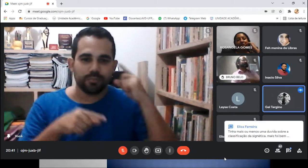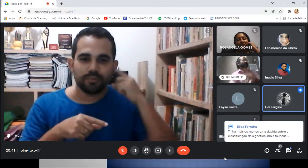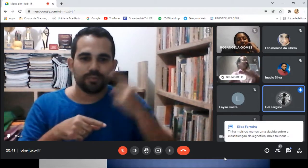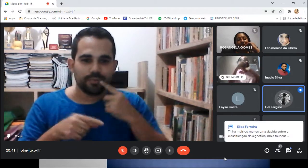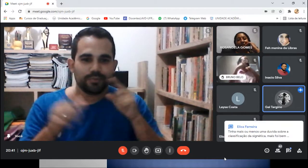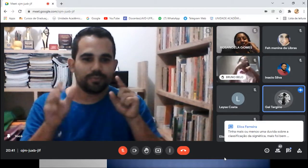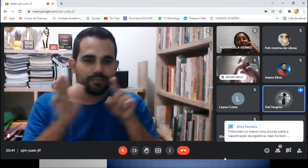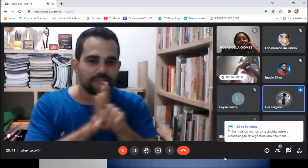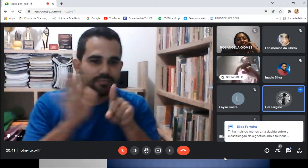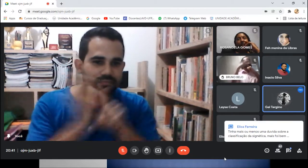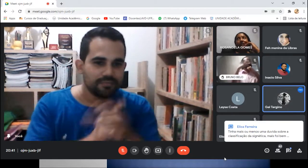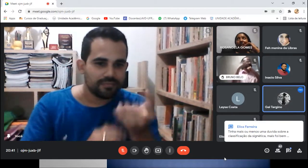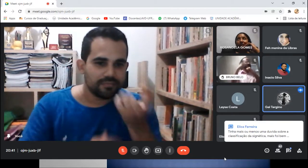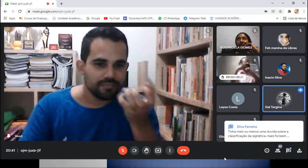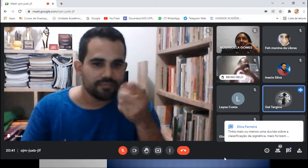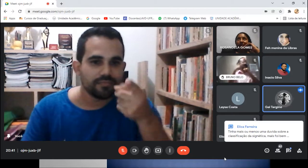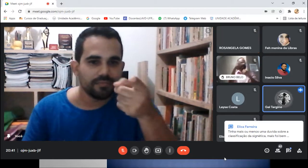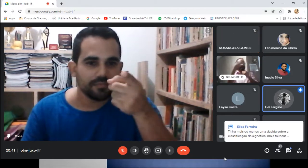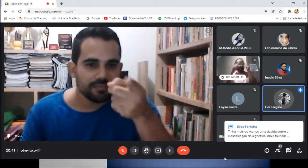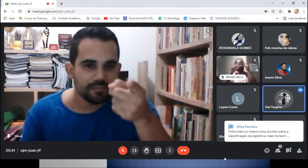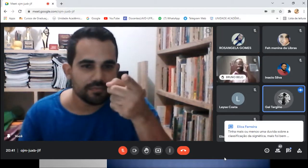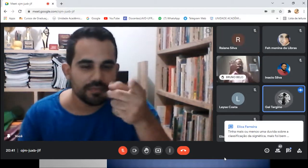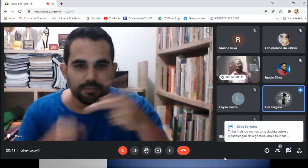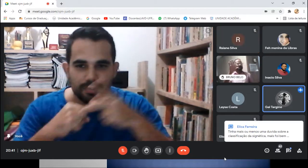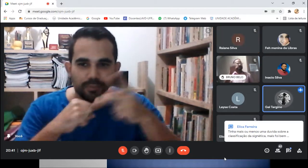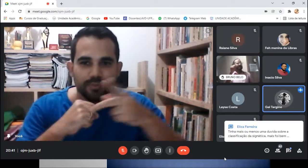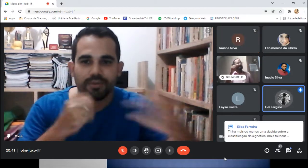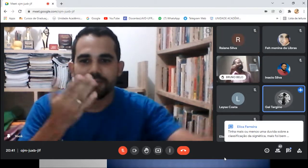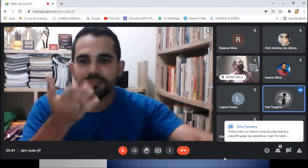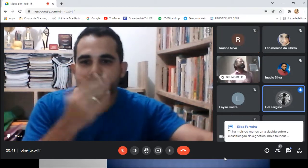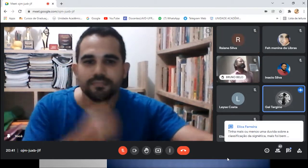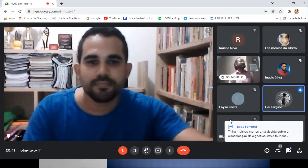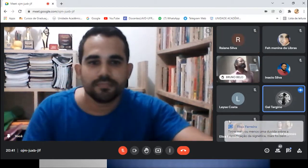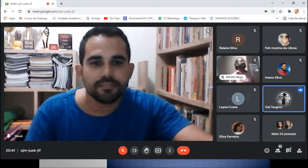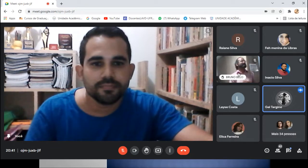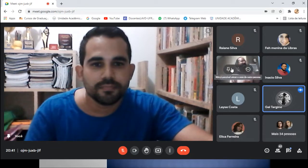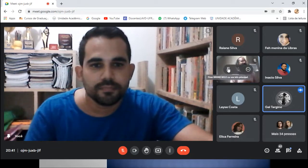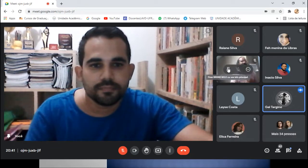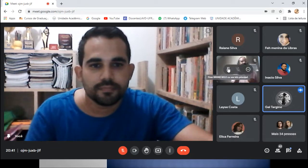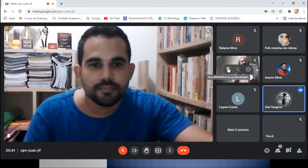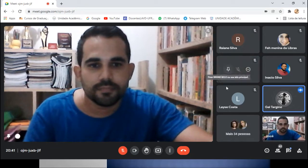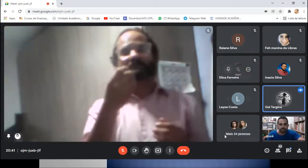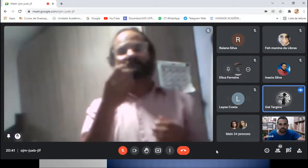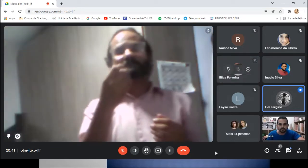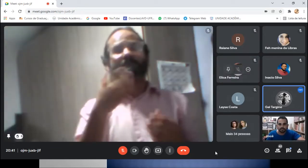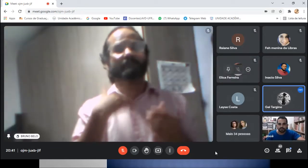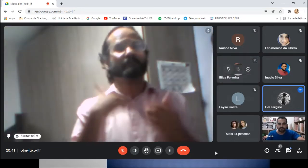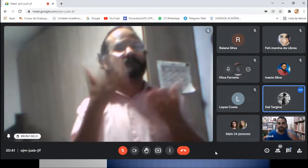Então, tem um surdo do Polo Petrolina que quer novamente fazer uma pergunta, né? É o Bruno.